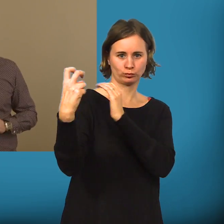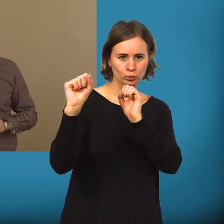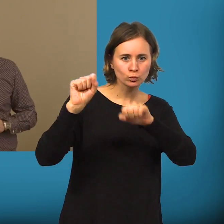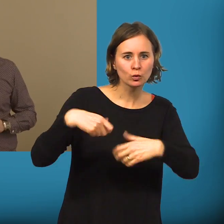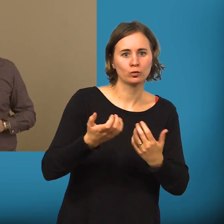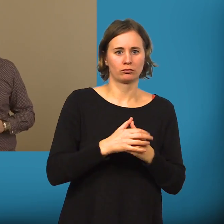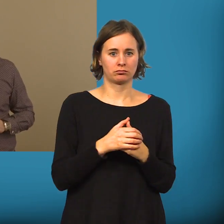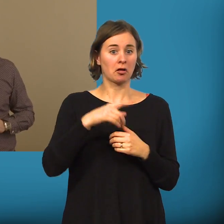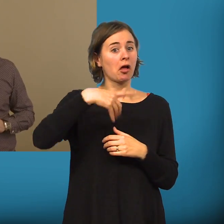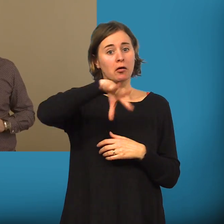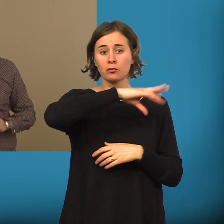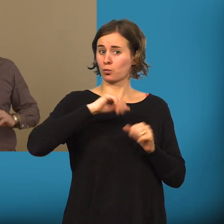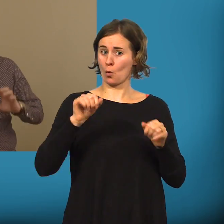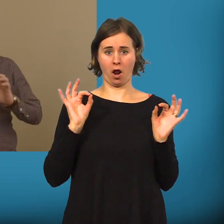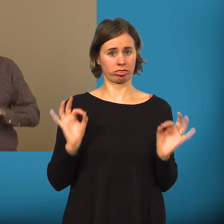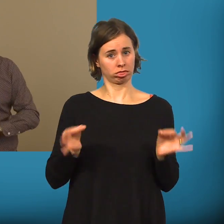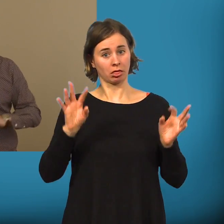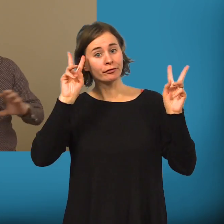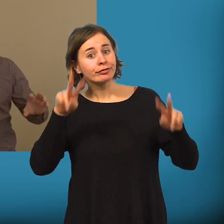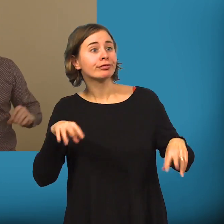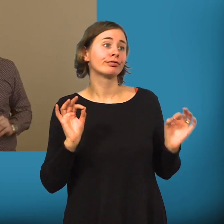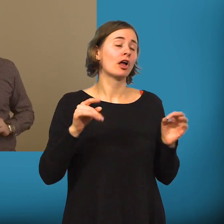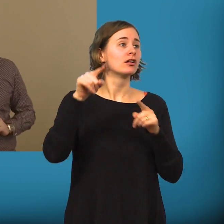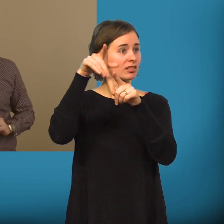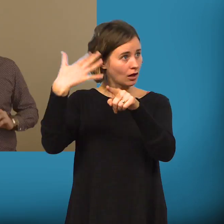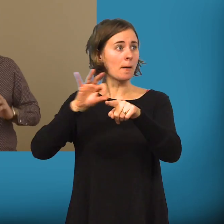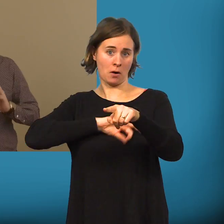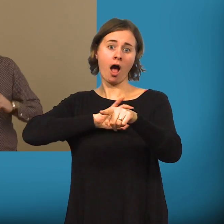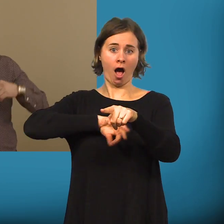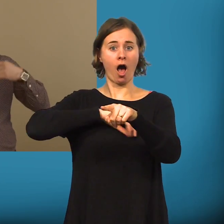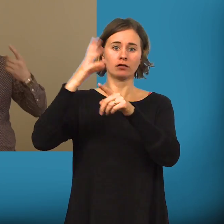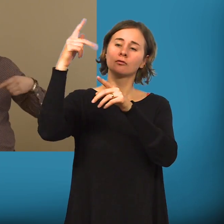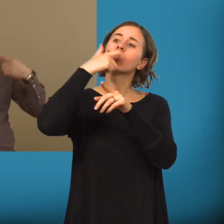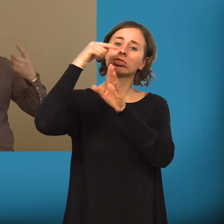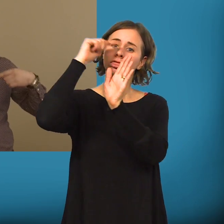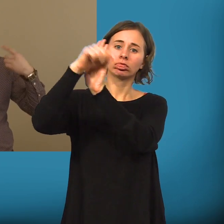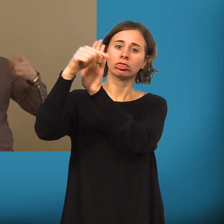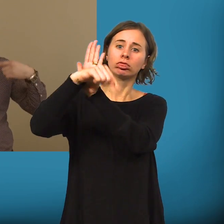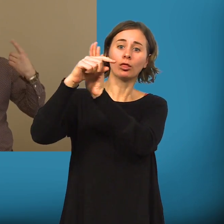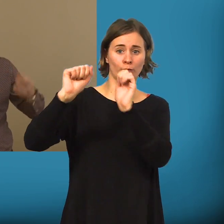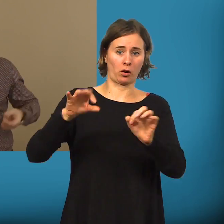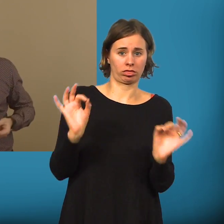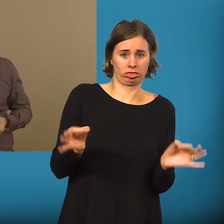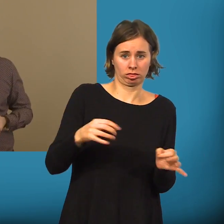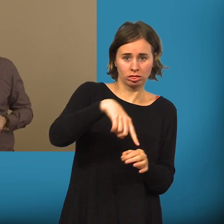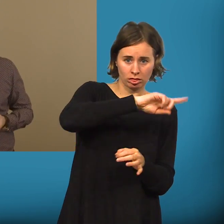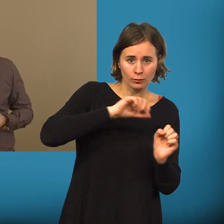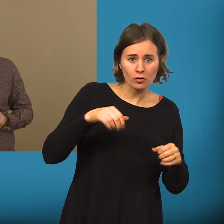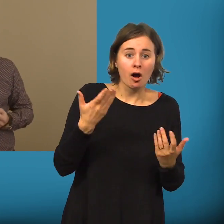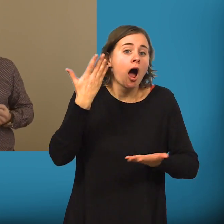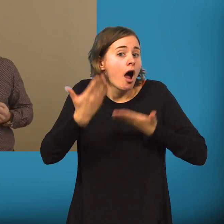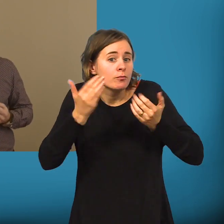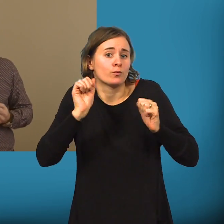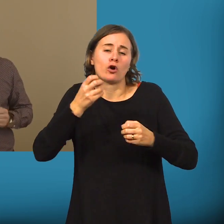metų, kai jau jūs nebegalėsite atsekti, kas tą informaciją susirinko ir panašiai. Todėl visą laiką reikia